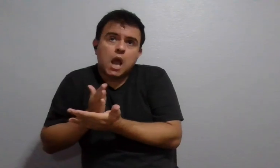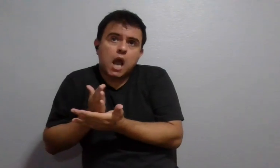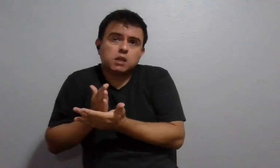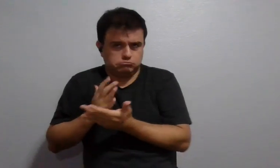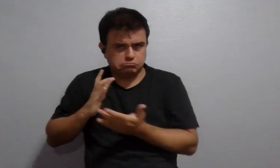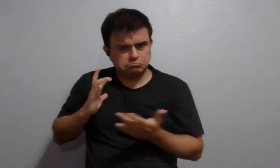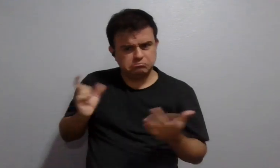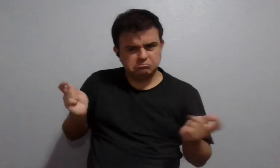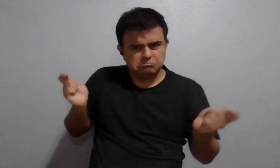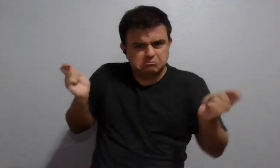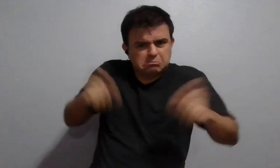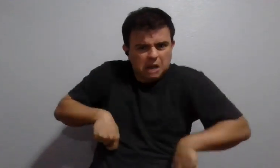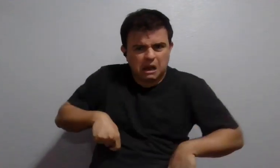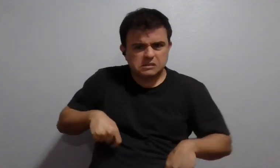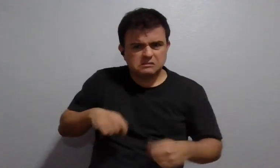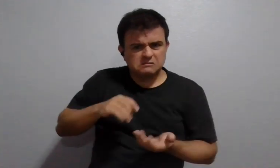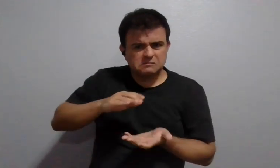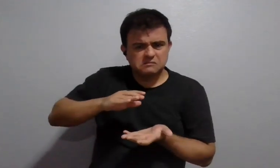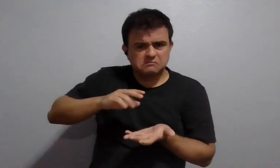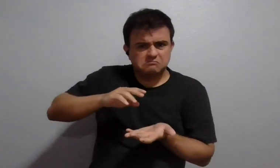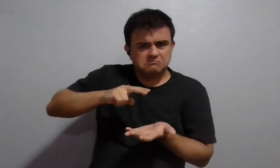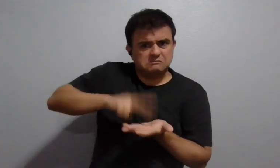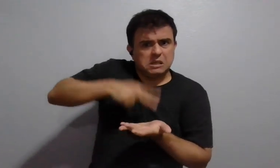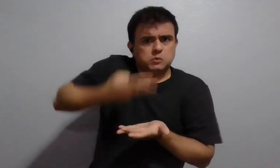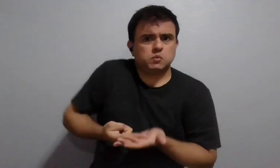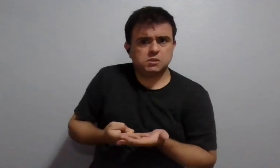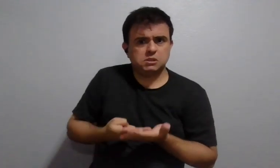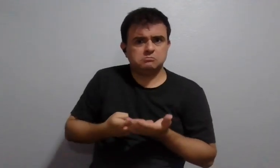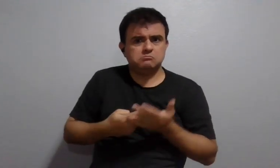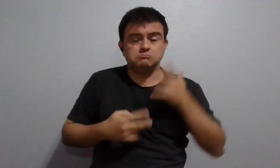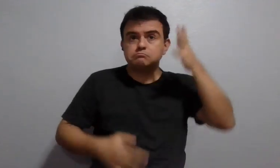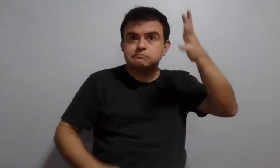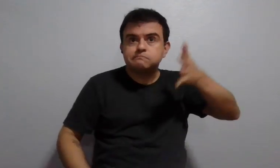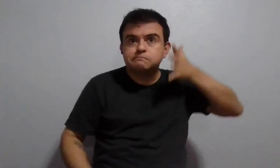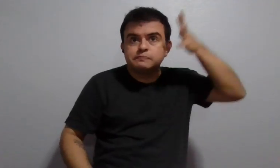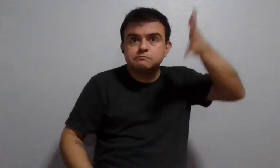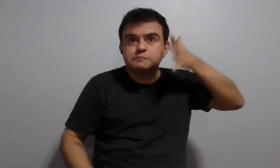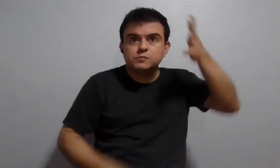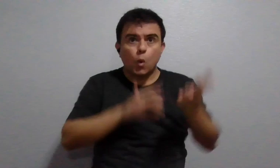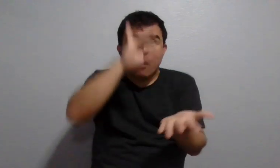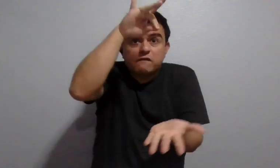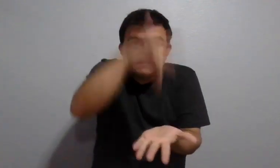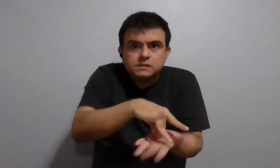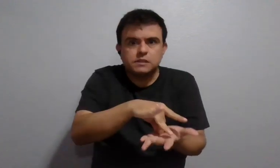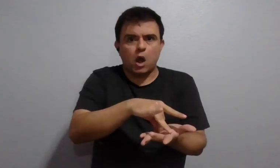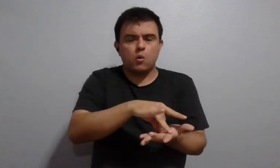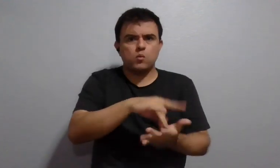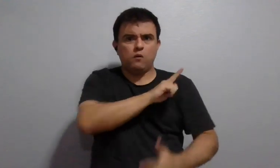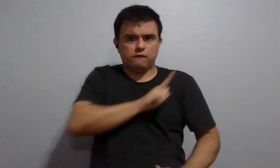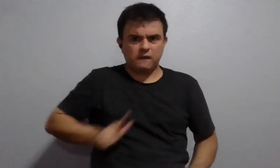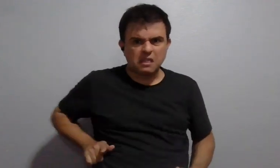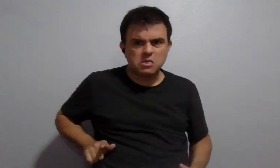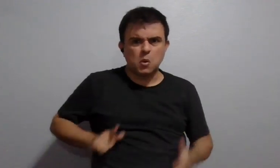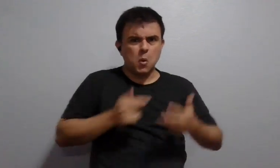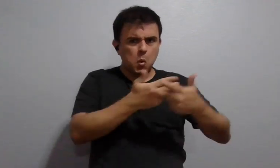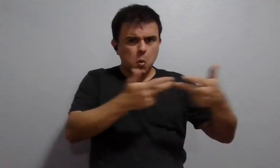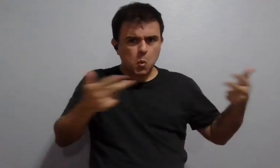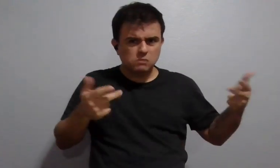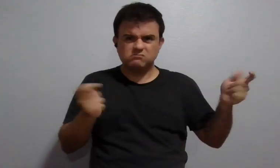capaz de traduzir um pronunciamento de um gestor público, por exemplo. Mas parece que essa